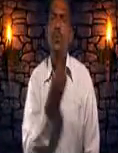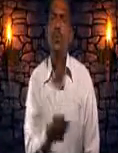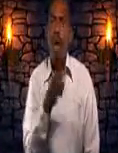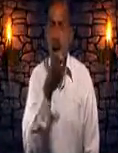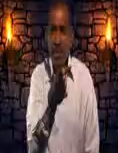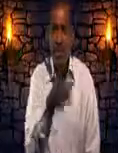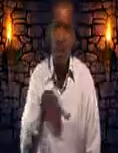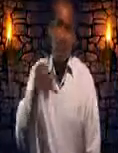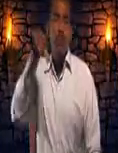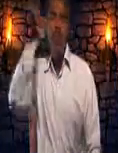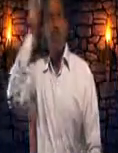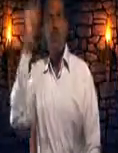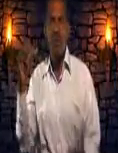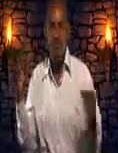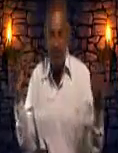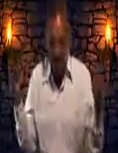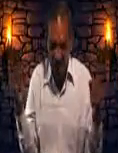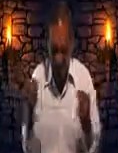யூதர்கள் அதற்கு முன்னமே கட்டுப்பாடு